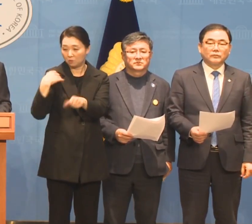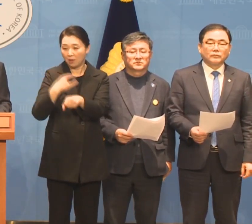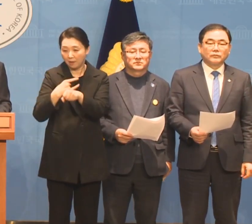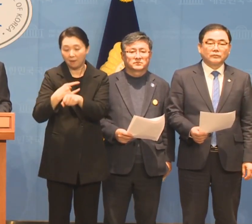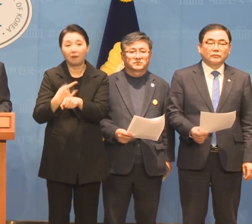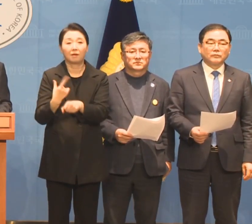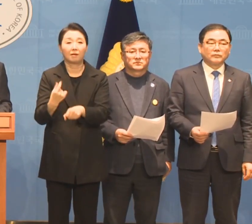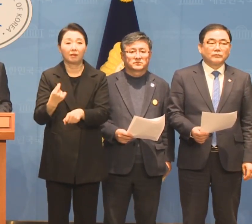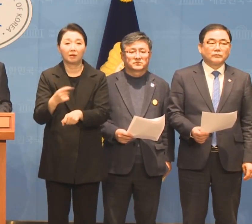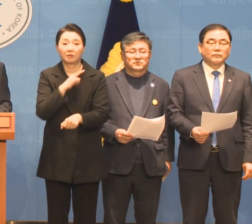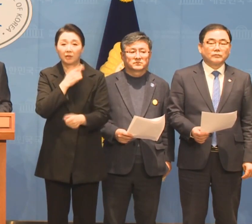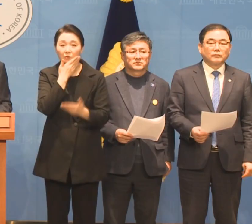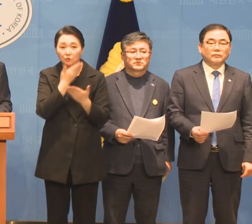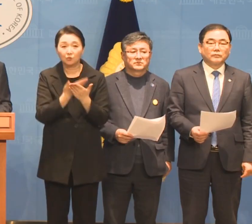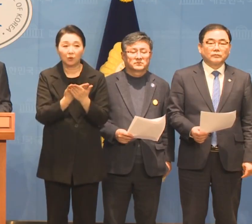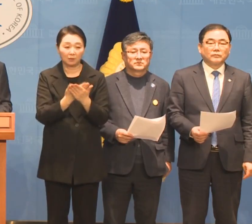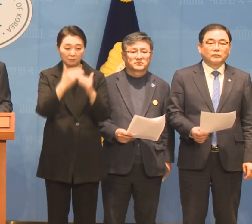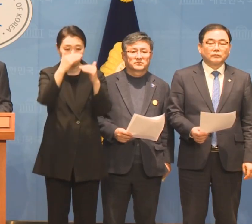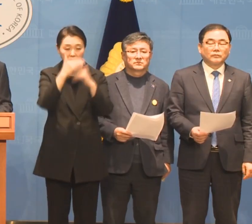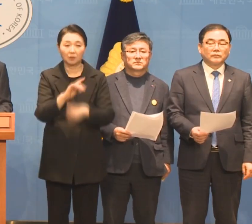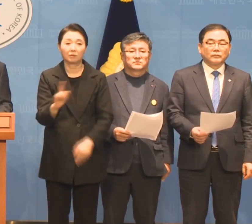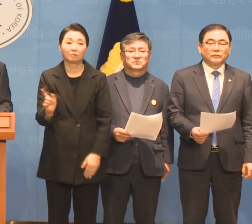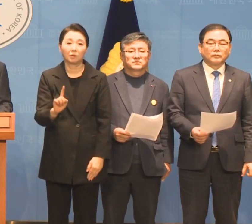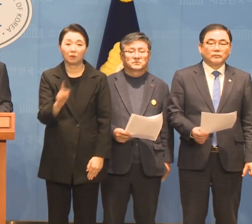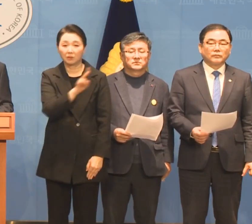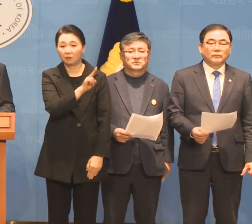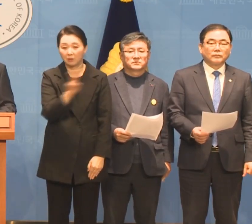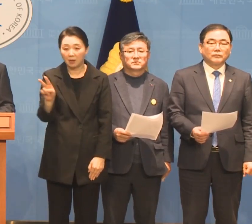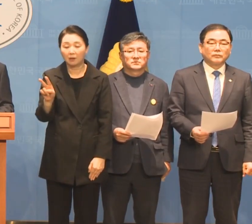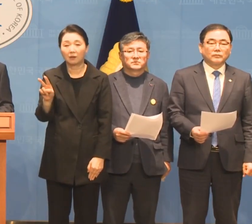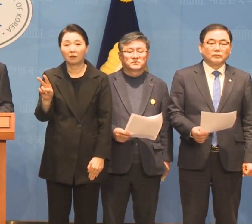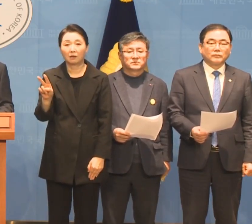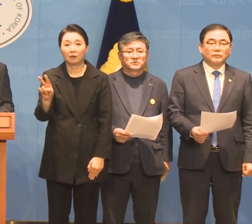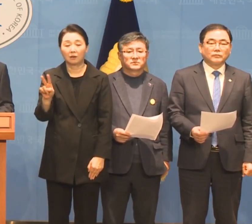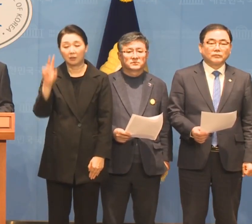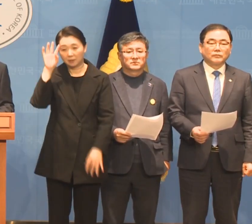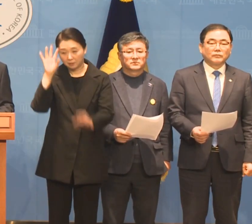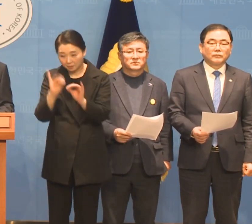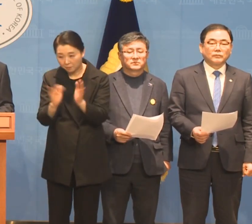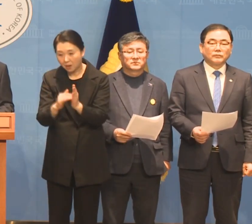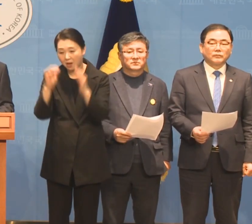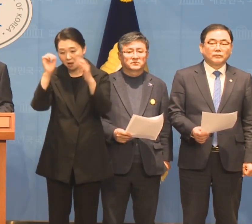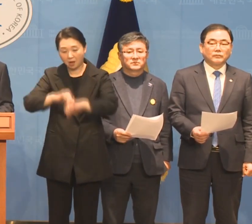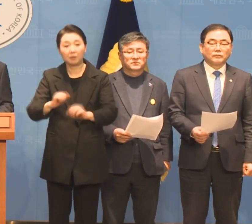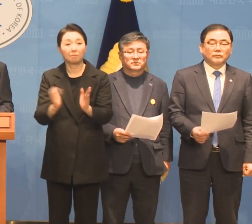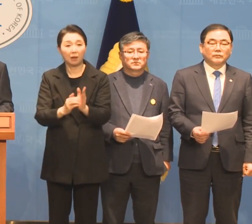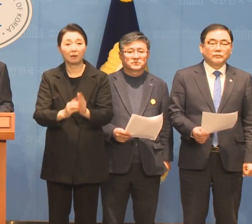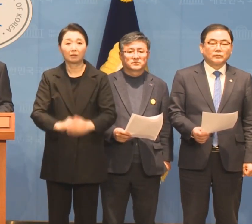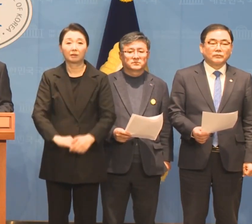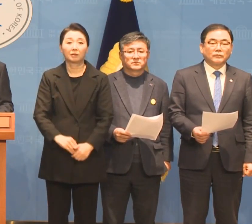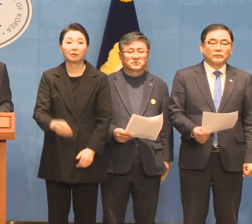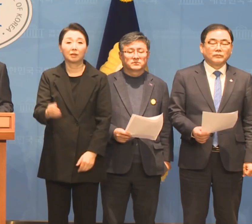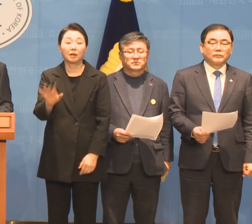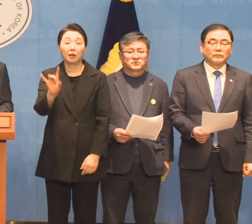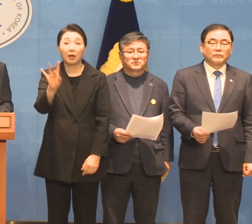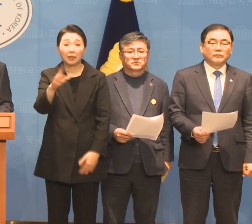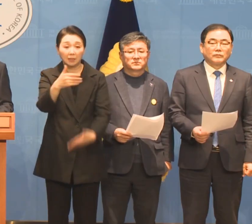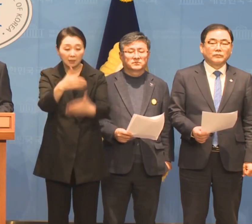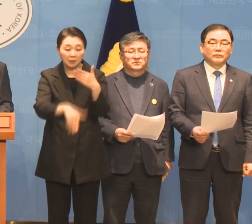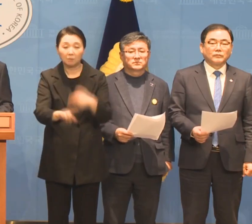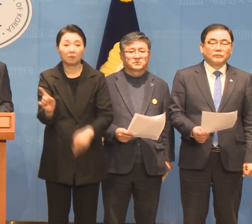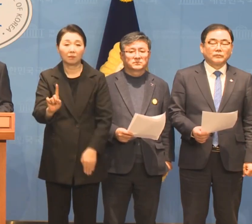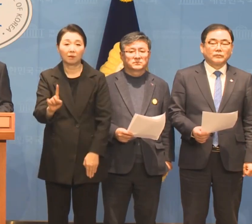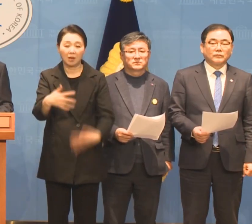즉 가장 중요한 핵심 내용에 대해서는 여야가 의견의 일치를 봐서 합의를 봤습니다. 다만 하나 남아있는